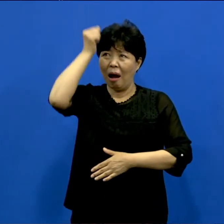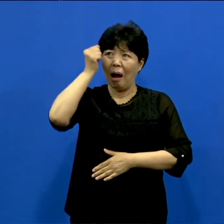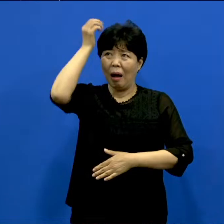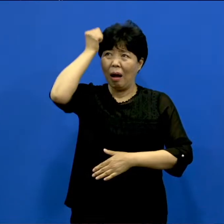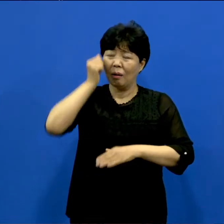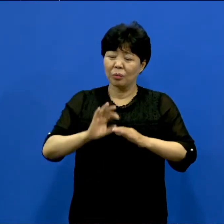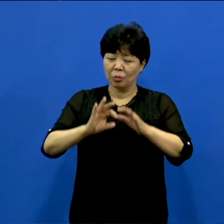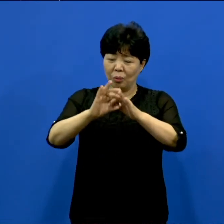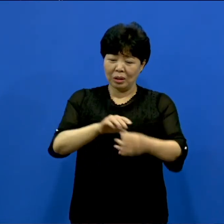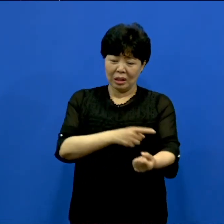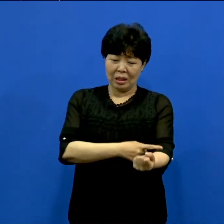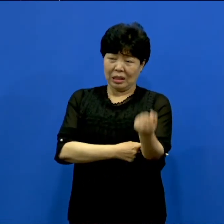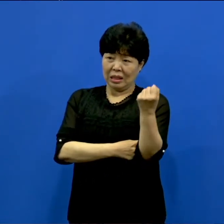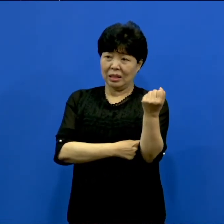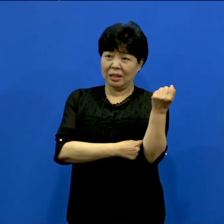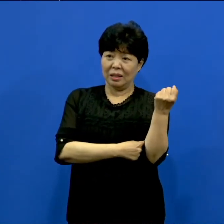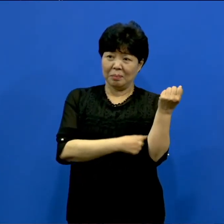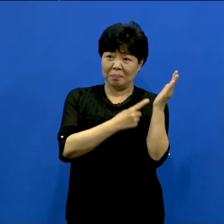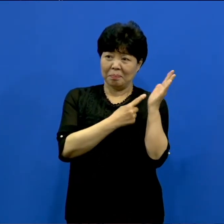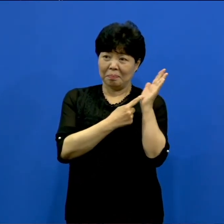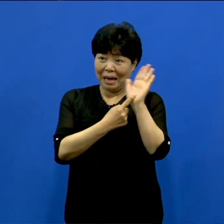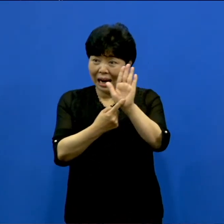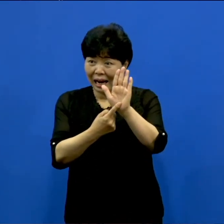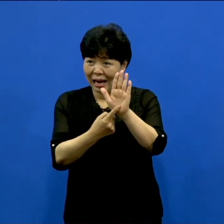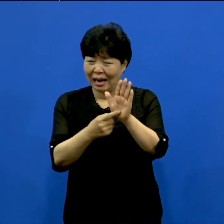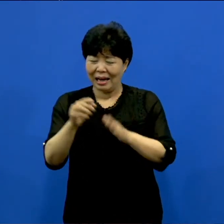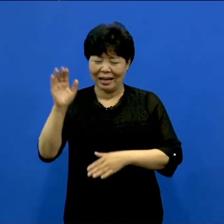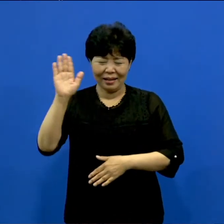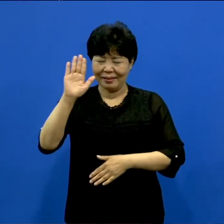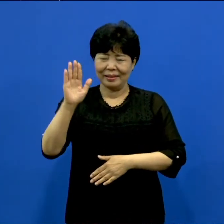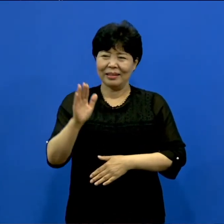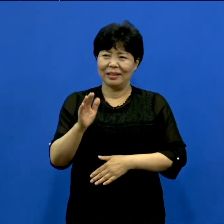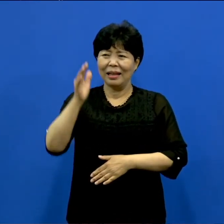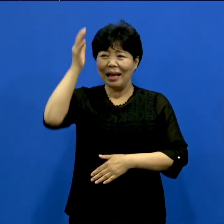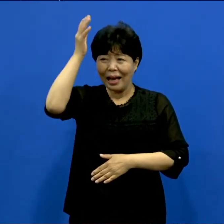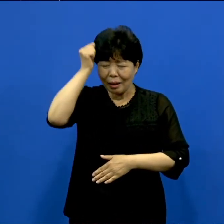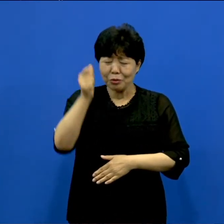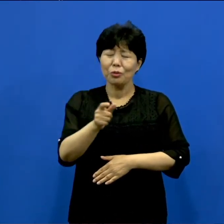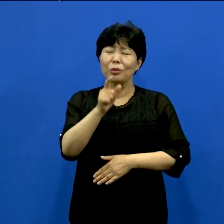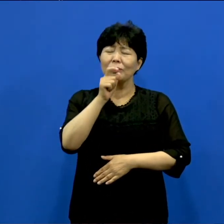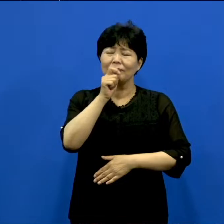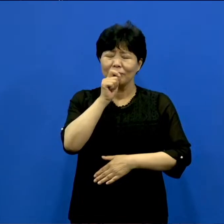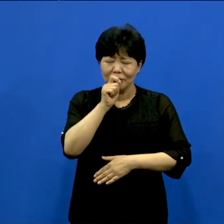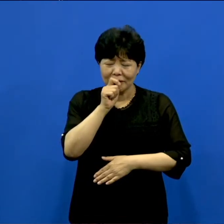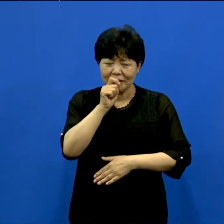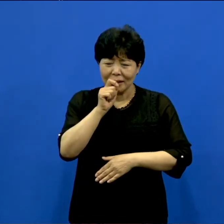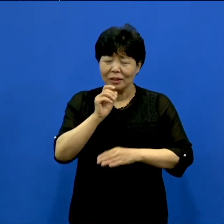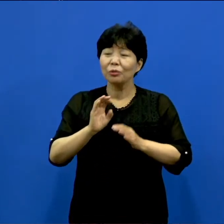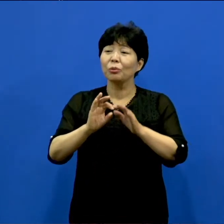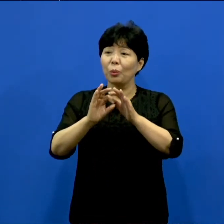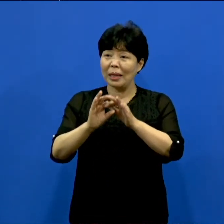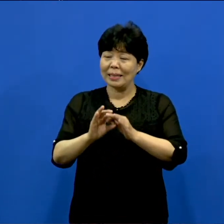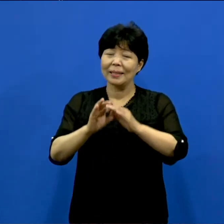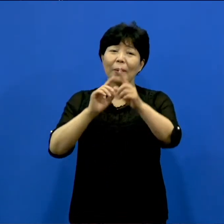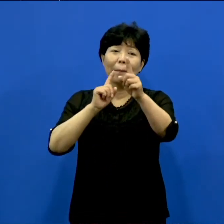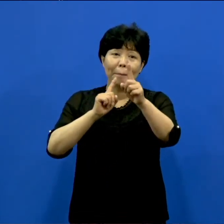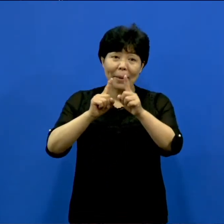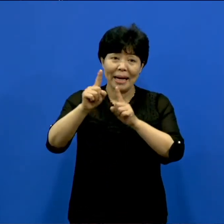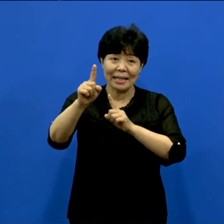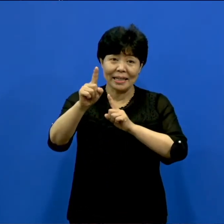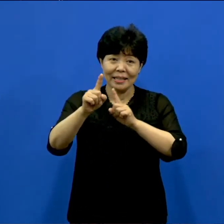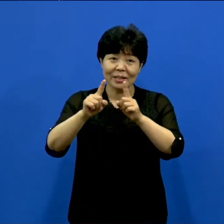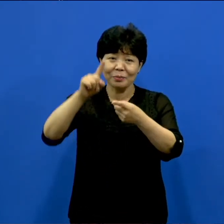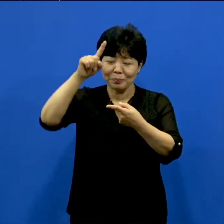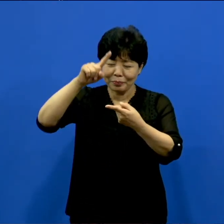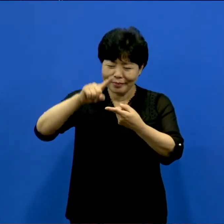거 아니에요. 그 말씀을 암송하고 묵상하고 하는 이유가 뭘까요? 그 말씀을